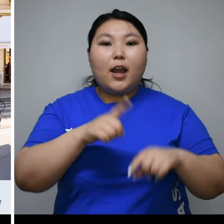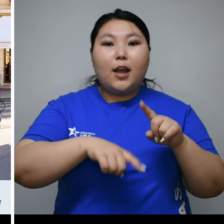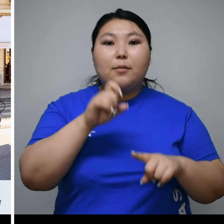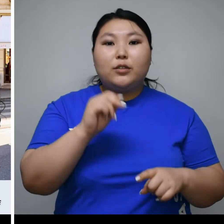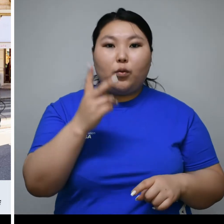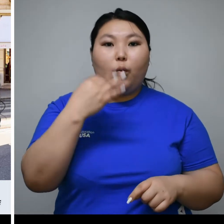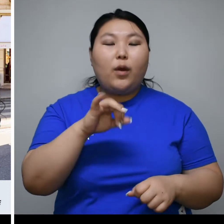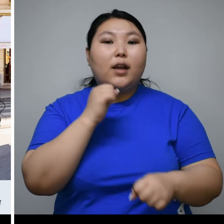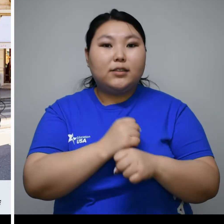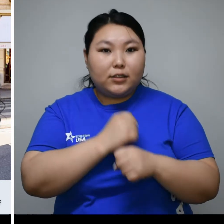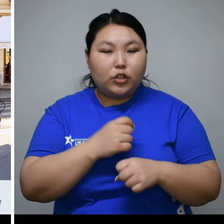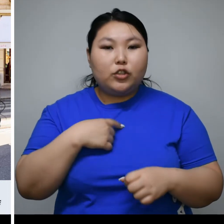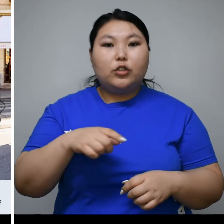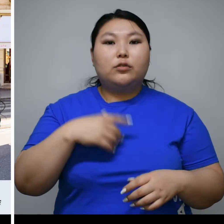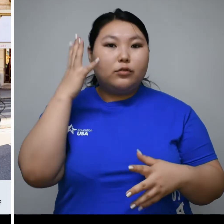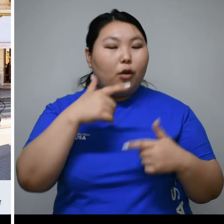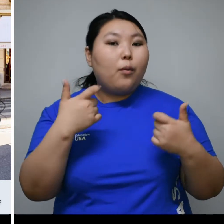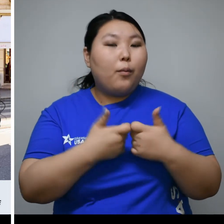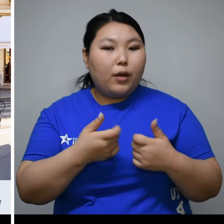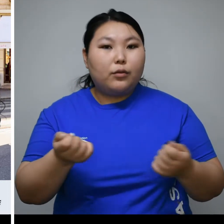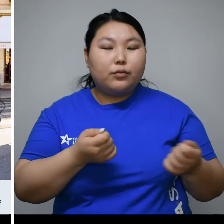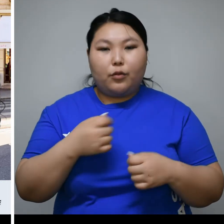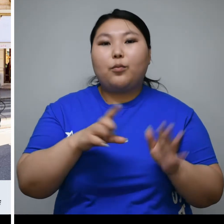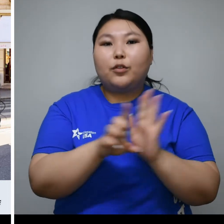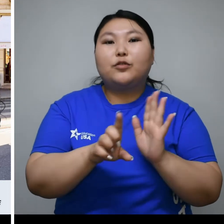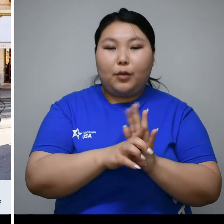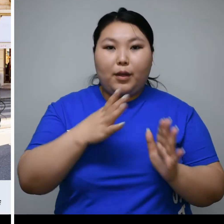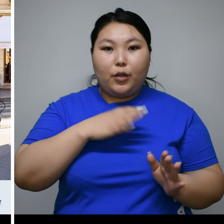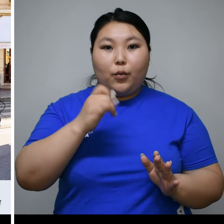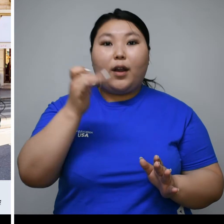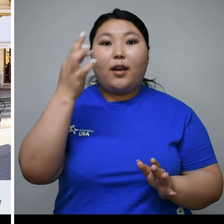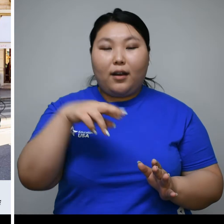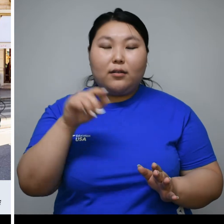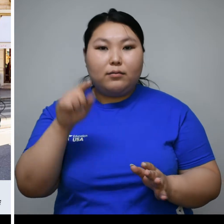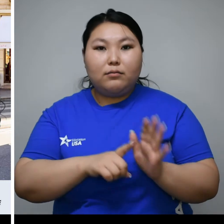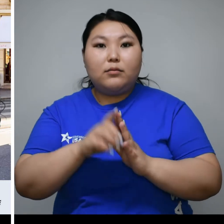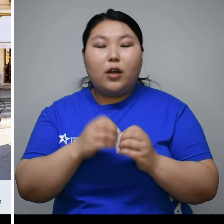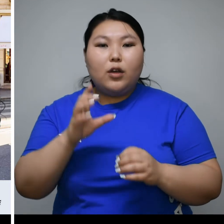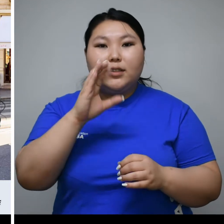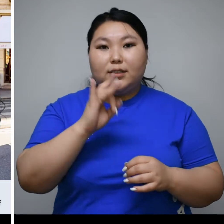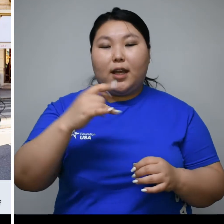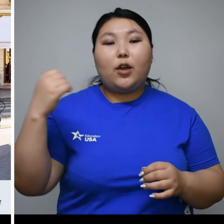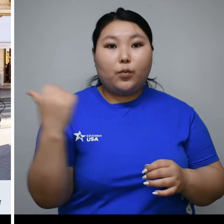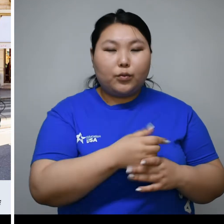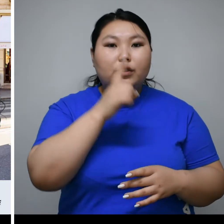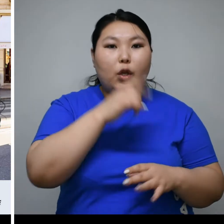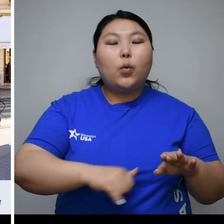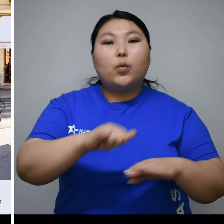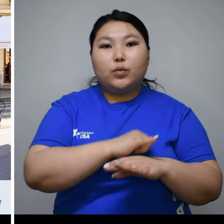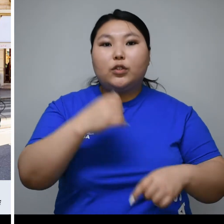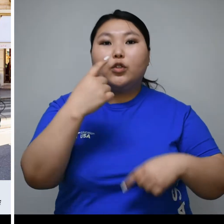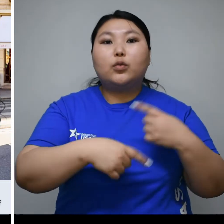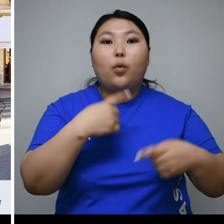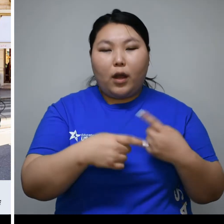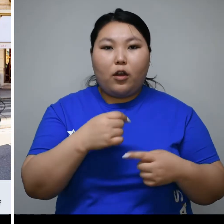ажиллагааг зохион байгуулах боломжтой байдаг. Тэрэн дээр яг манай Yugra-аар очсон хүүхдүүд бүгдээрээ ингээд сар болгон нэг